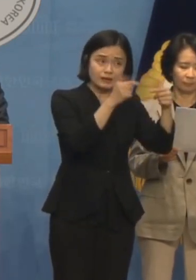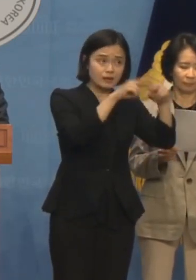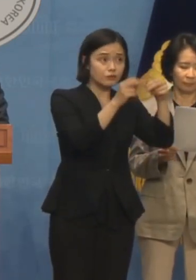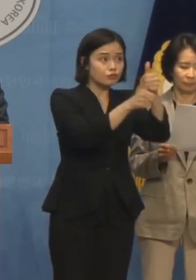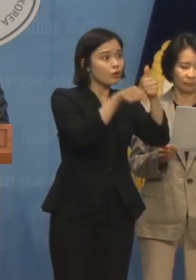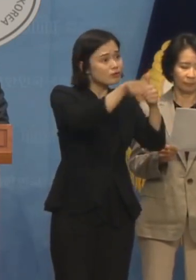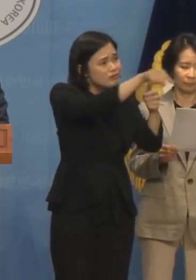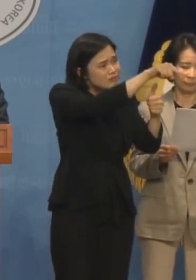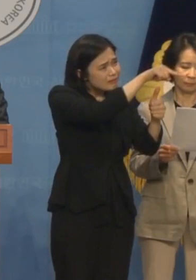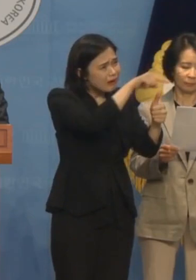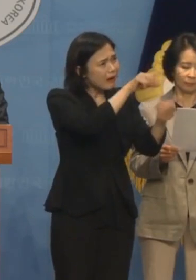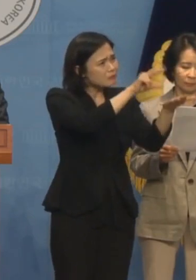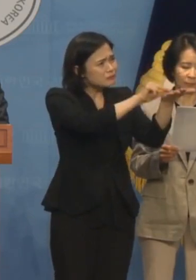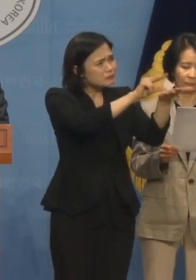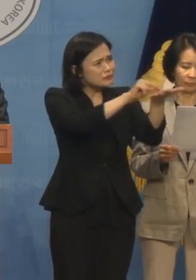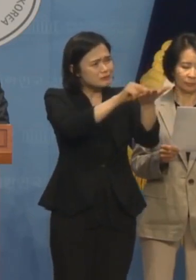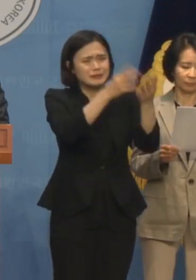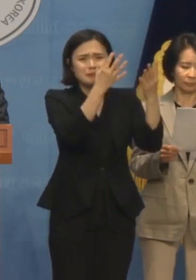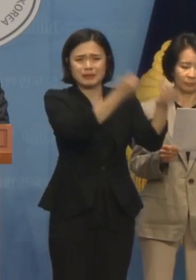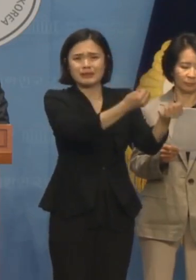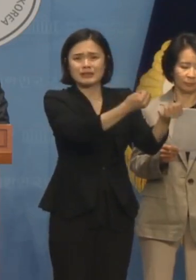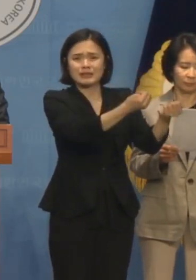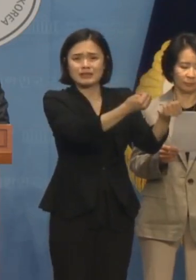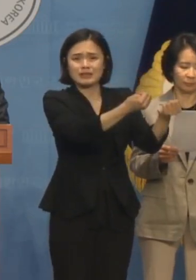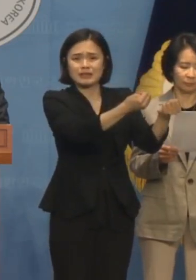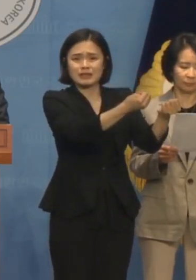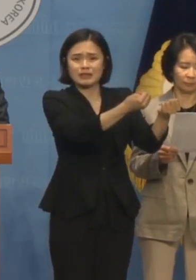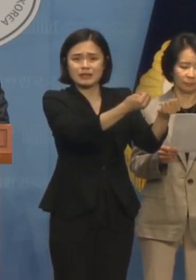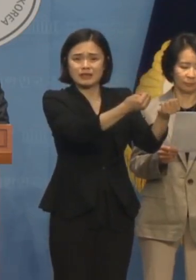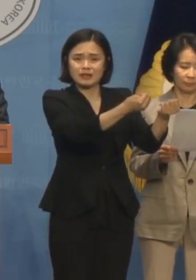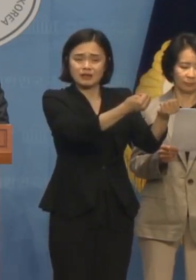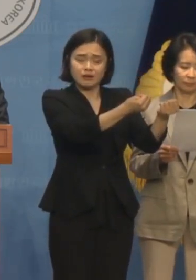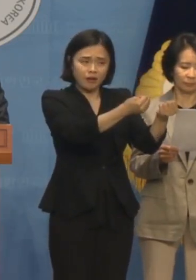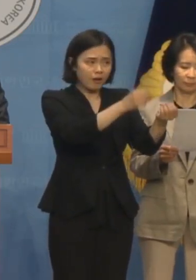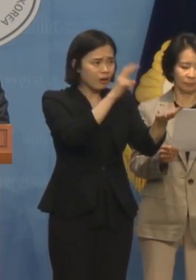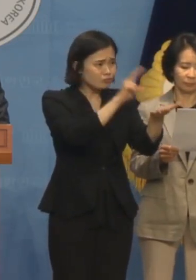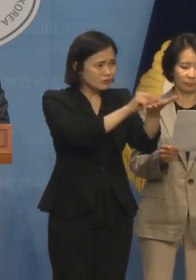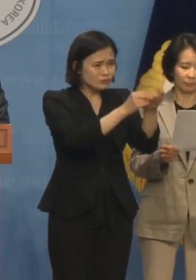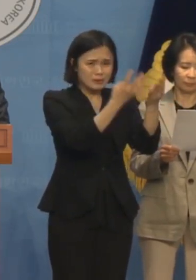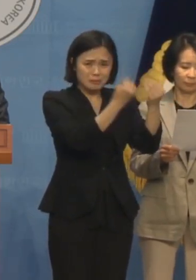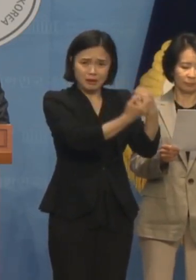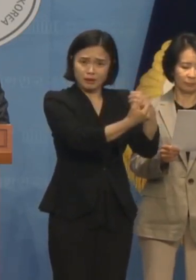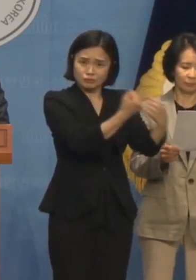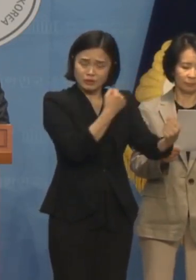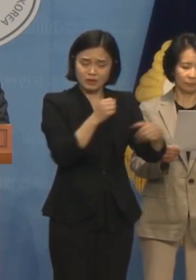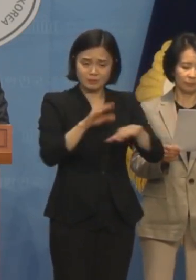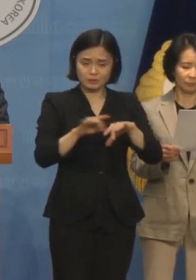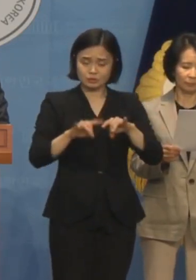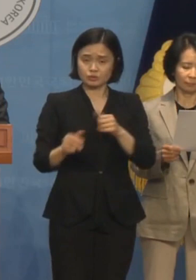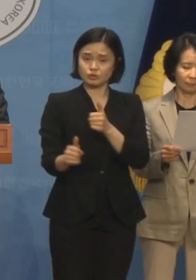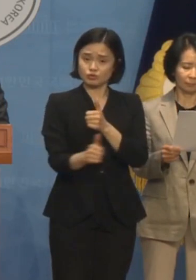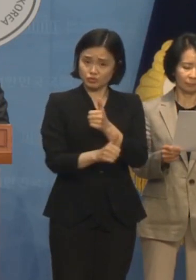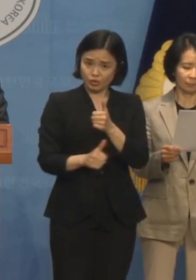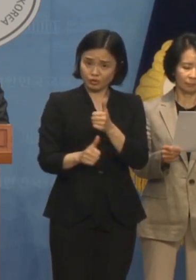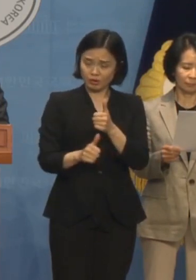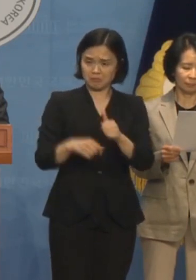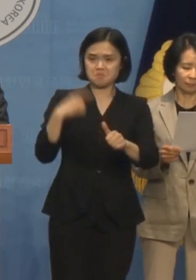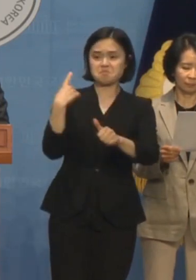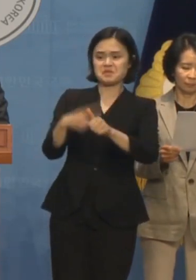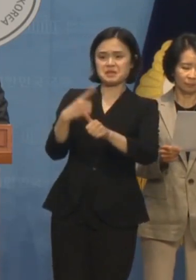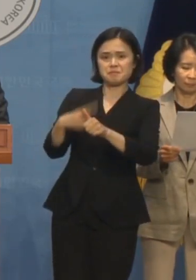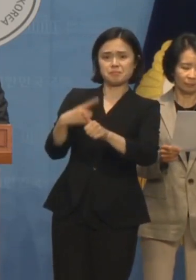싶은 문제가 많습니다. 이런 분들이 방송 문제를 논하고 방송통신위원회 방심위를 비판하는